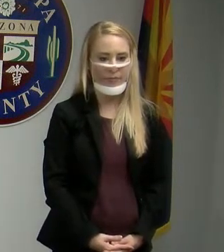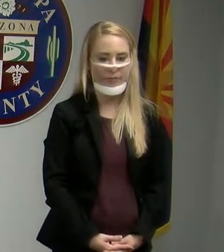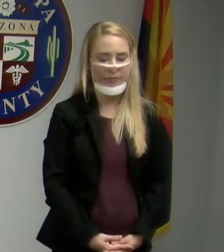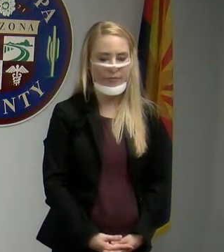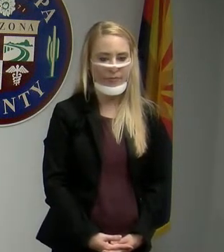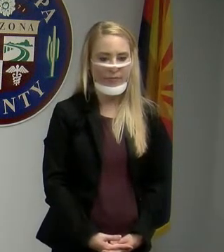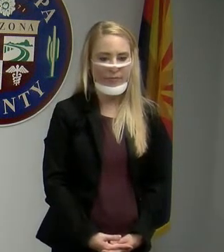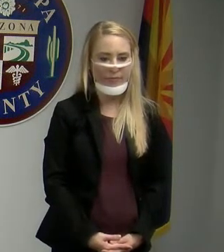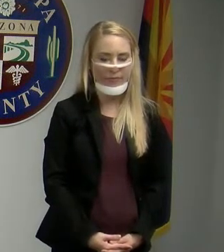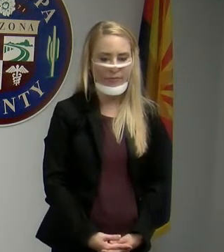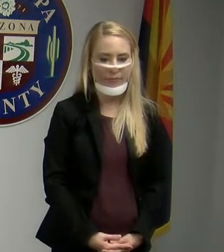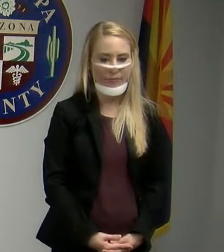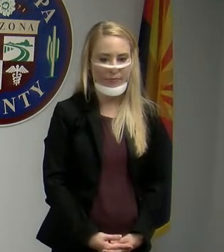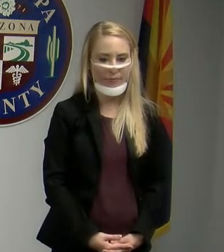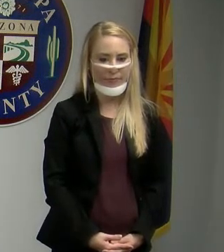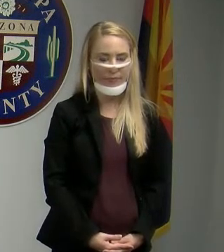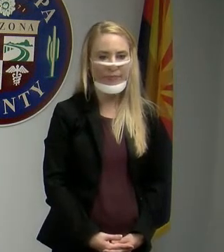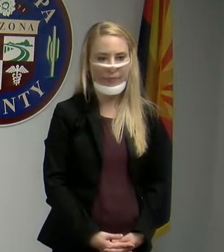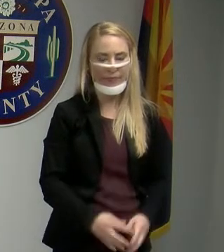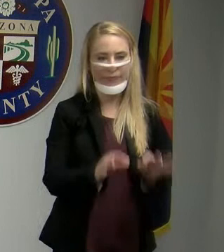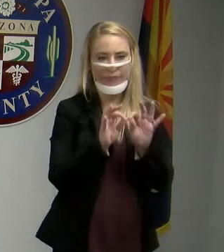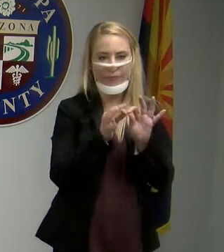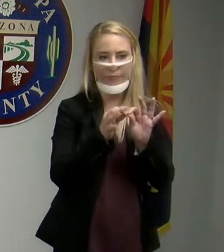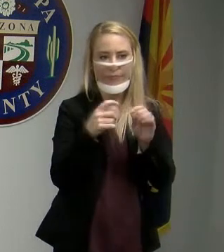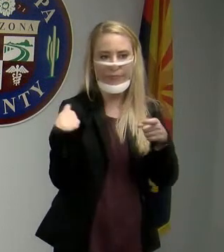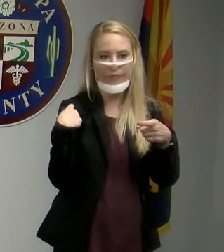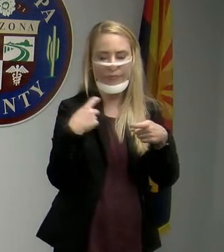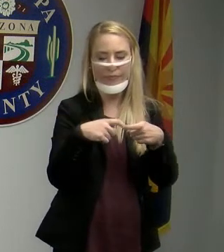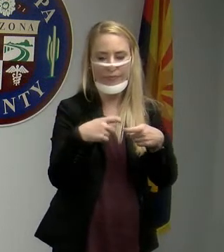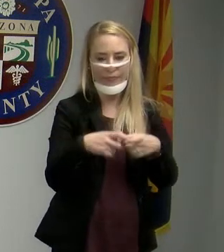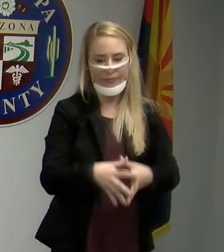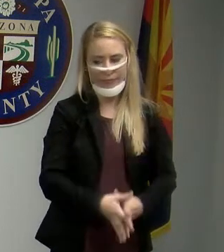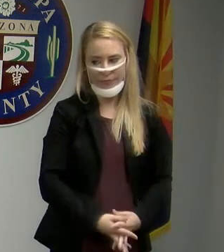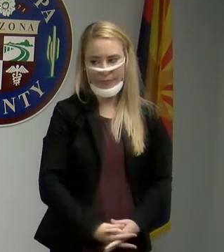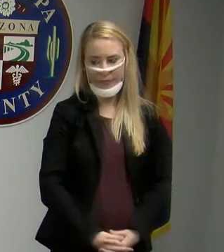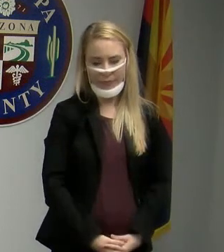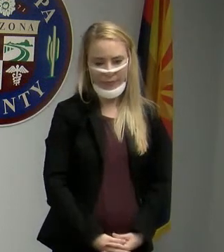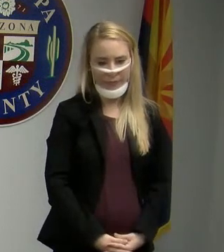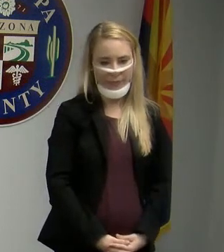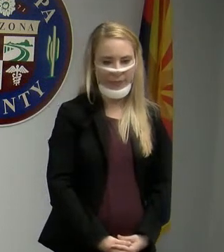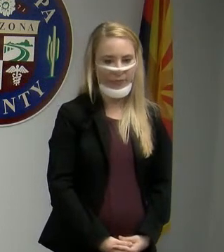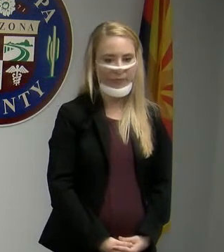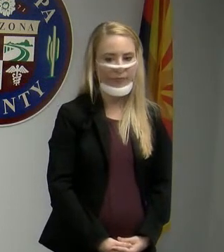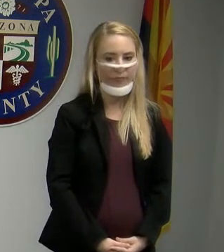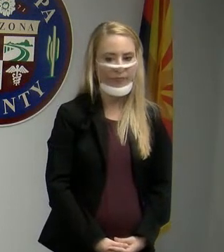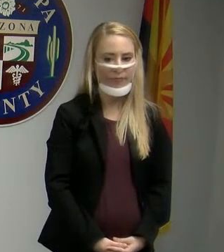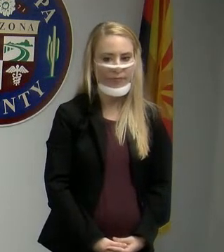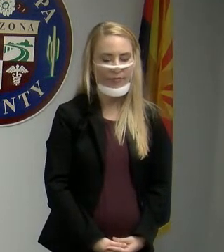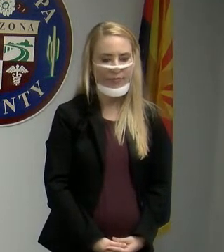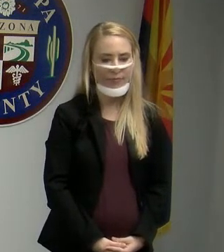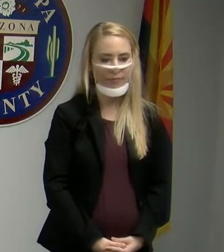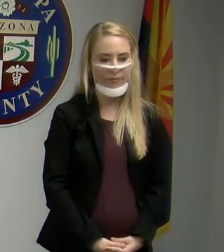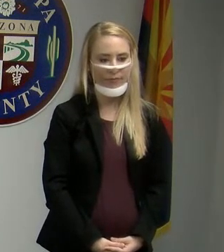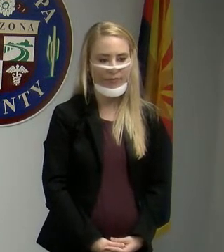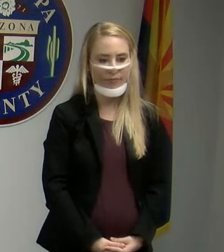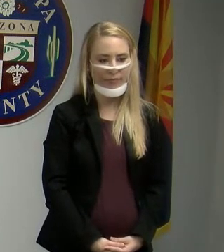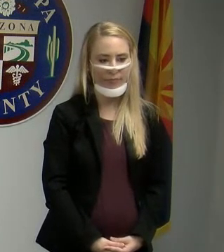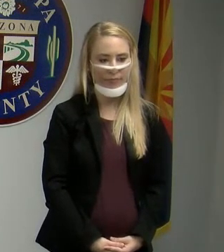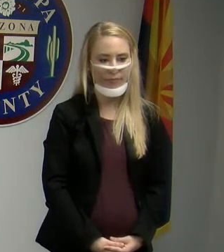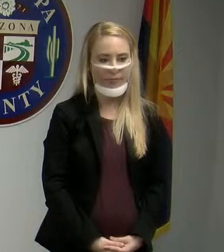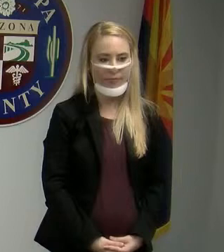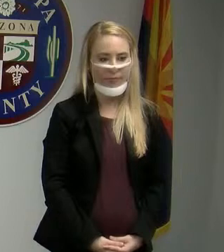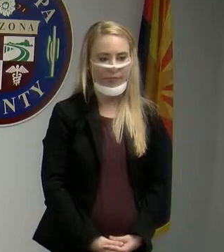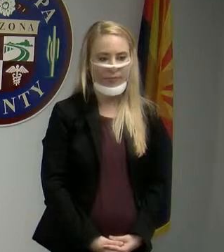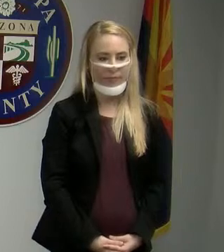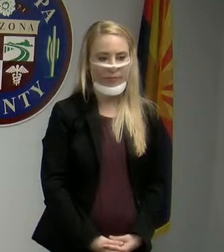La pregunta es, si el médico forense no recoge cuerpos que han fallecido por COVID-19, personas que han fallecido por